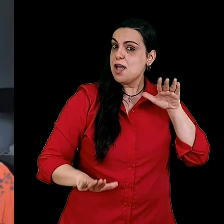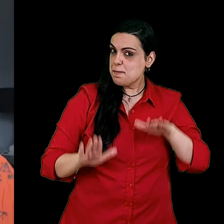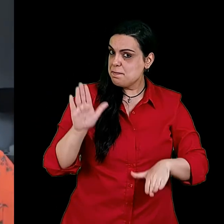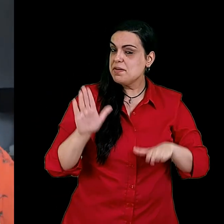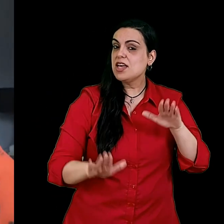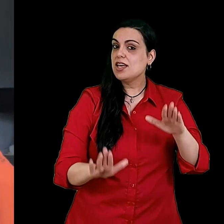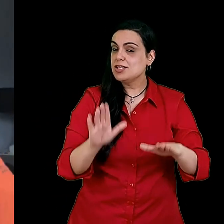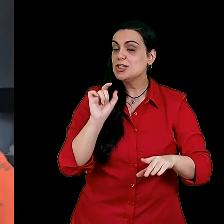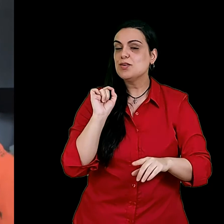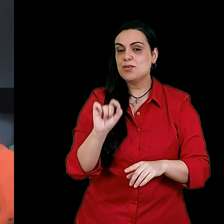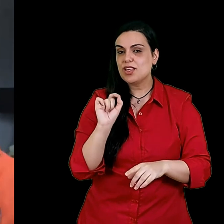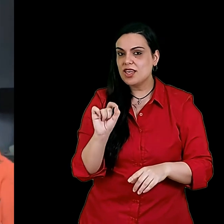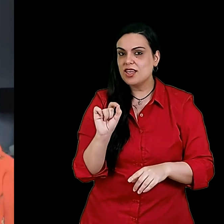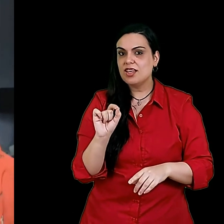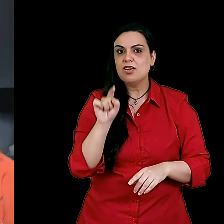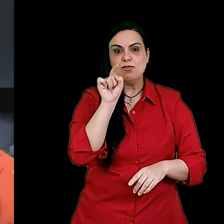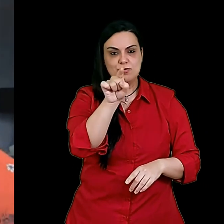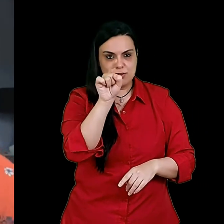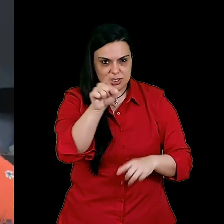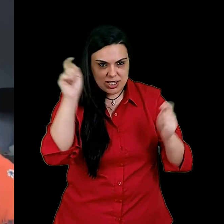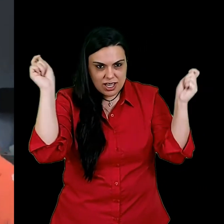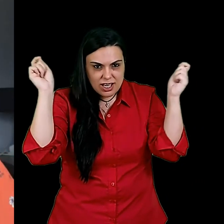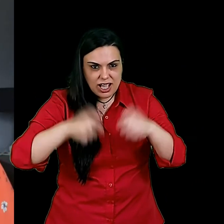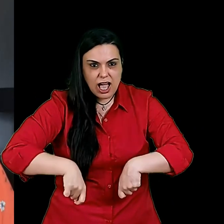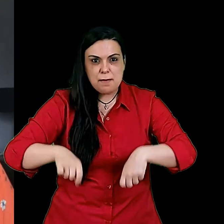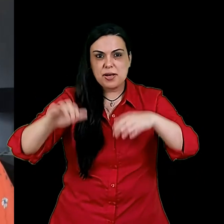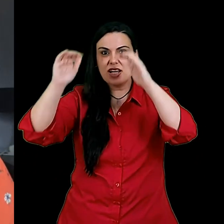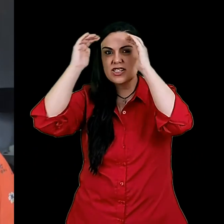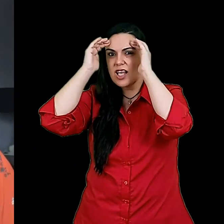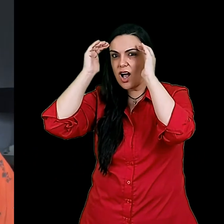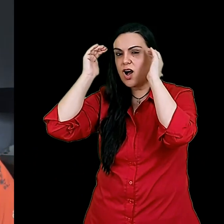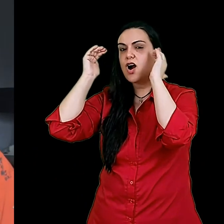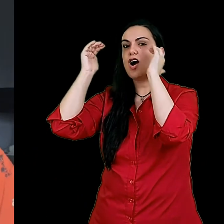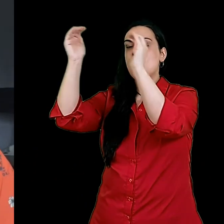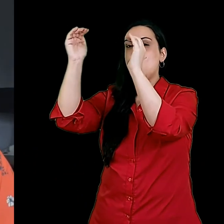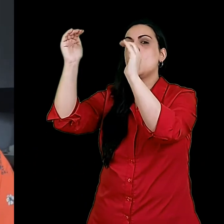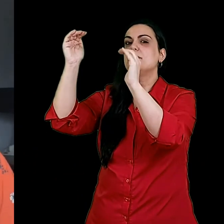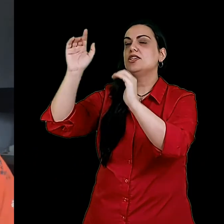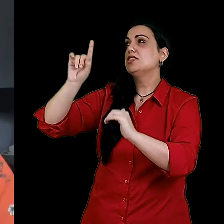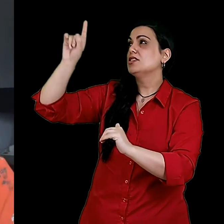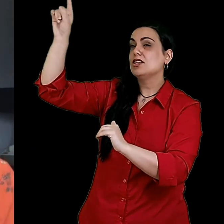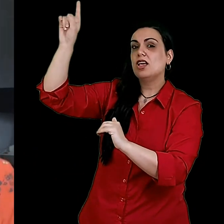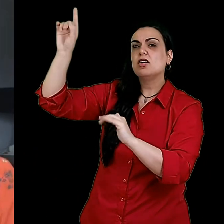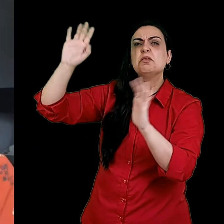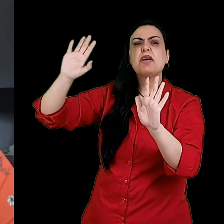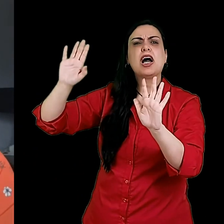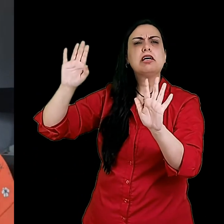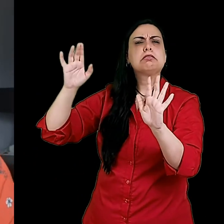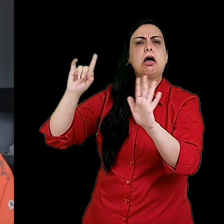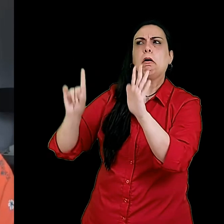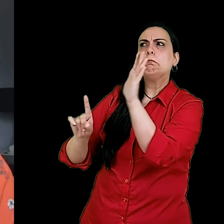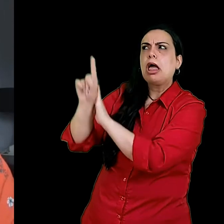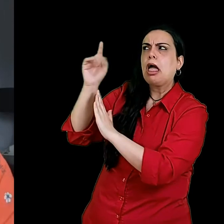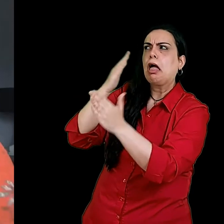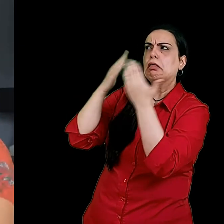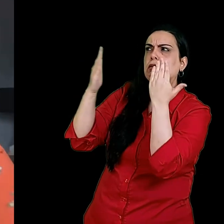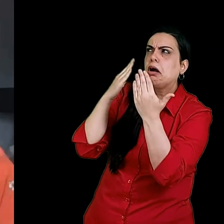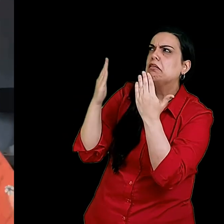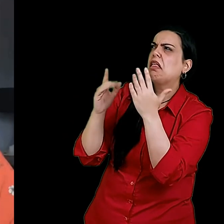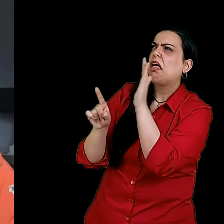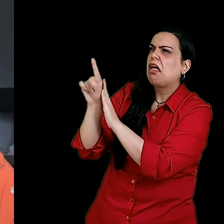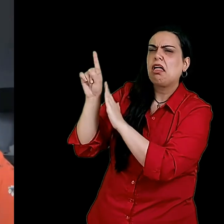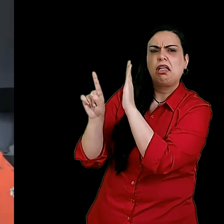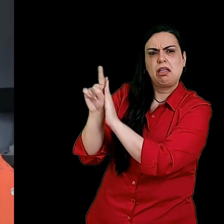ter, depende inicialmente do quanto você é capaz de obedecer